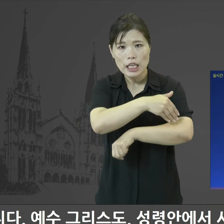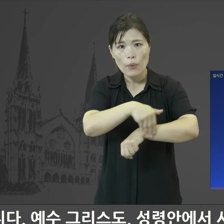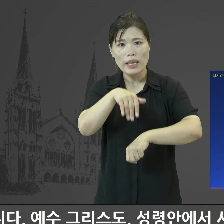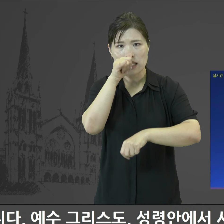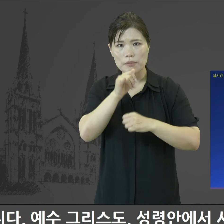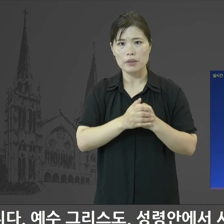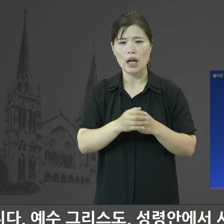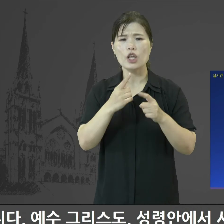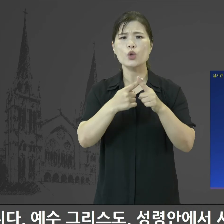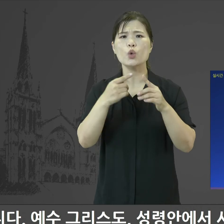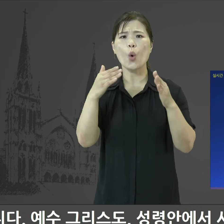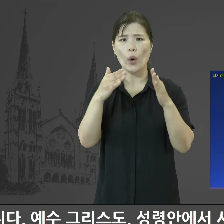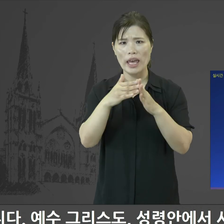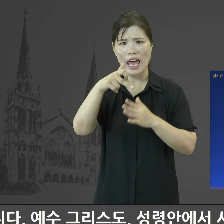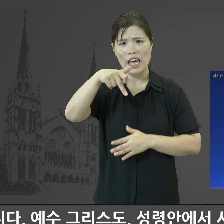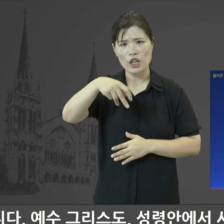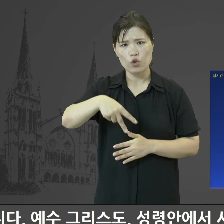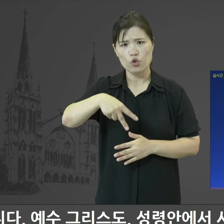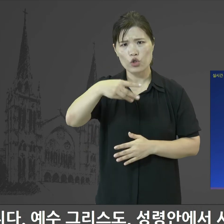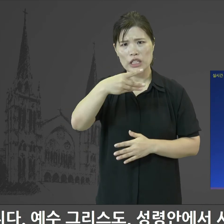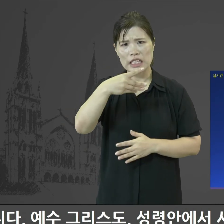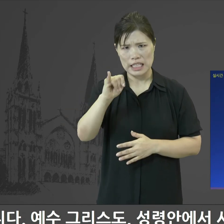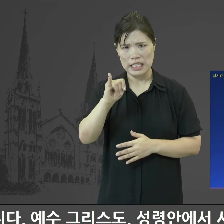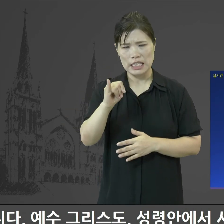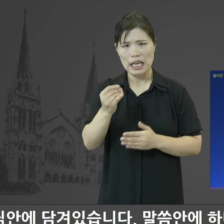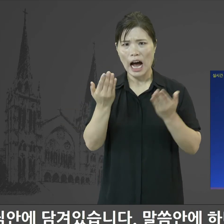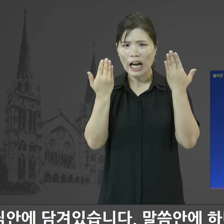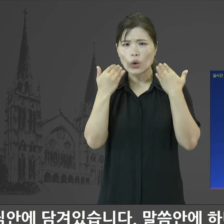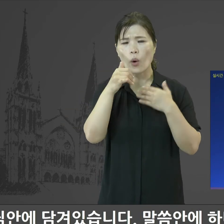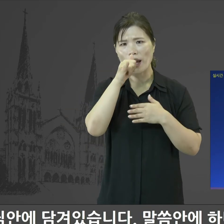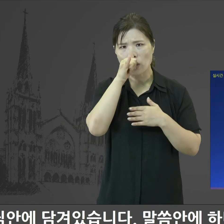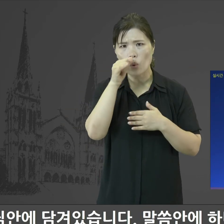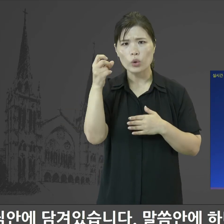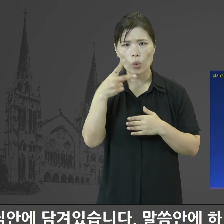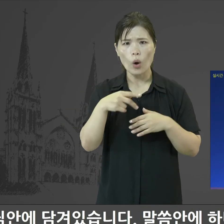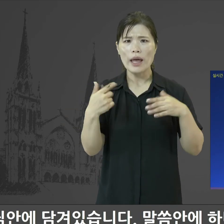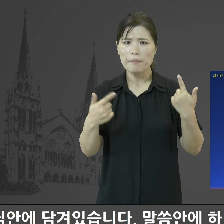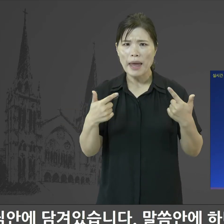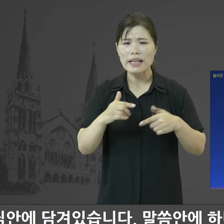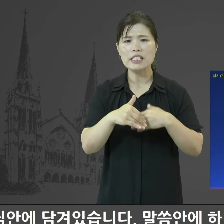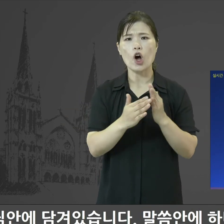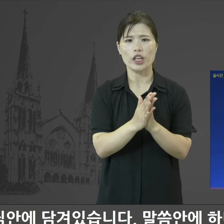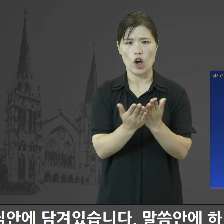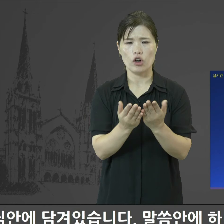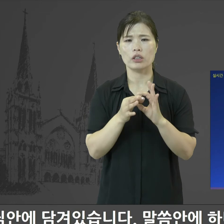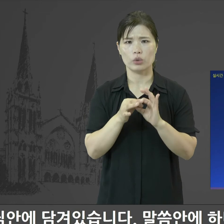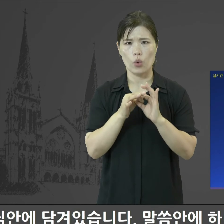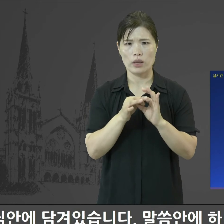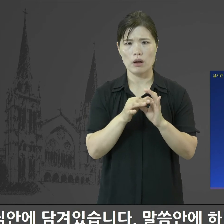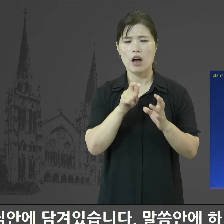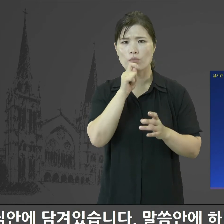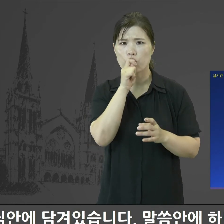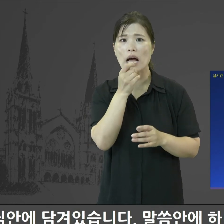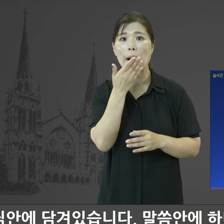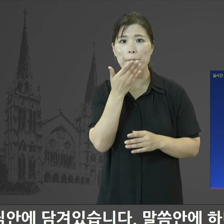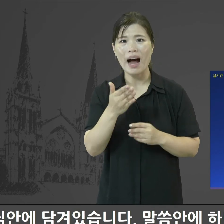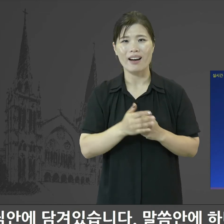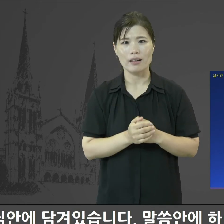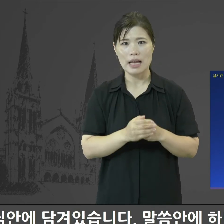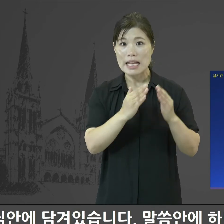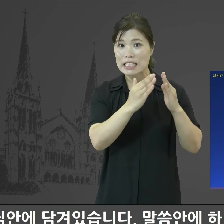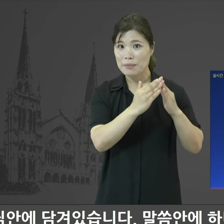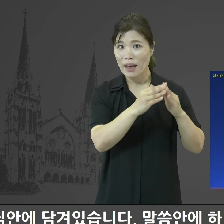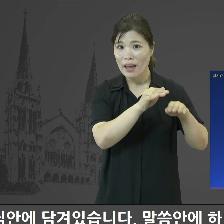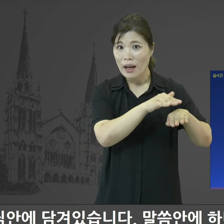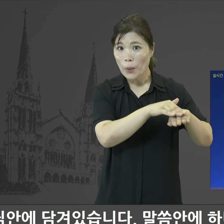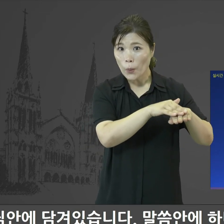있고 매일 성경을 통한 매일의 말씀 묵상에 또한 참여하실 수 있습니다. 집에 고이 모셔두신